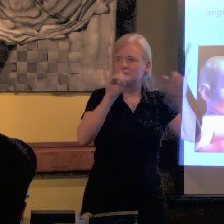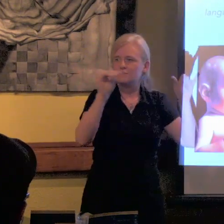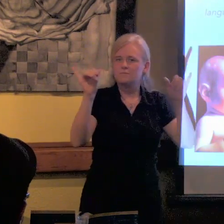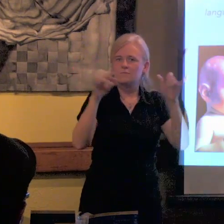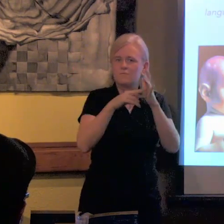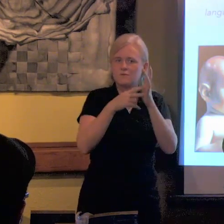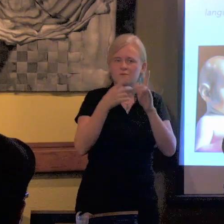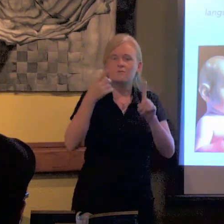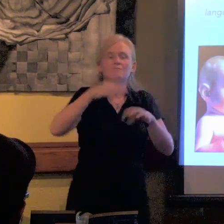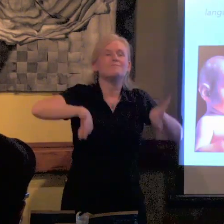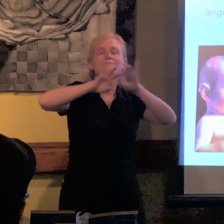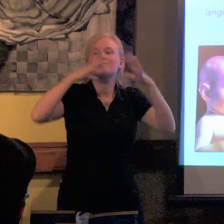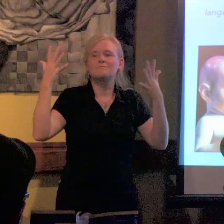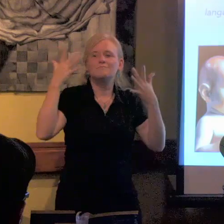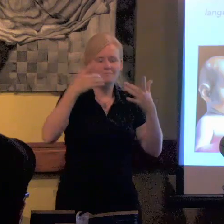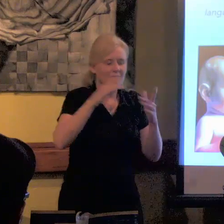langue visuelle ou d'une langue auditive.